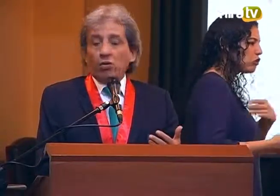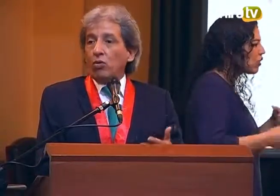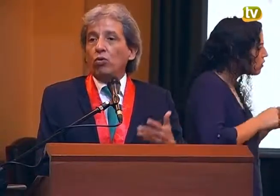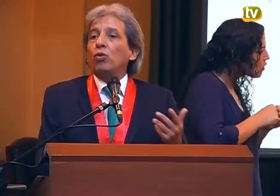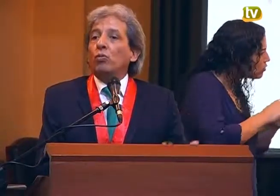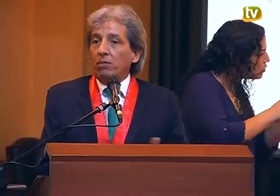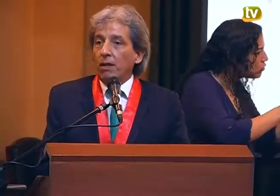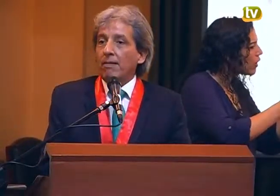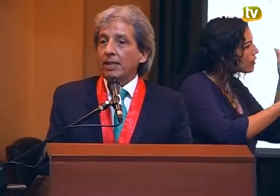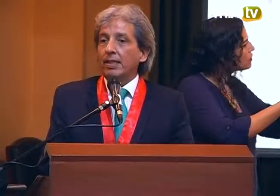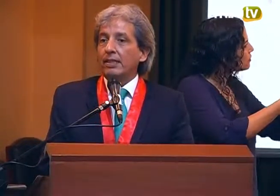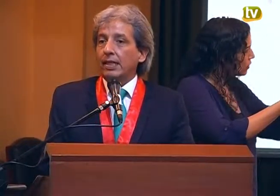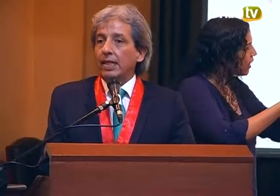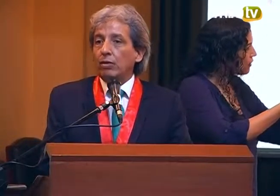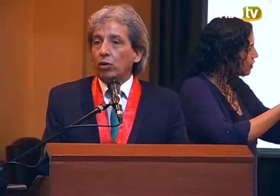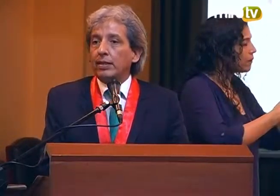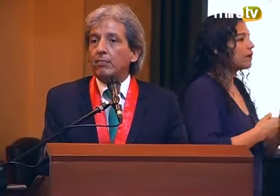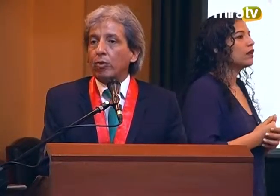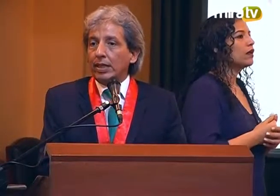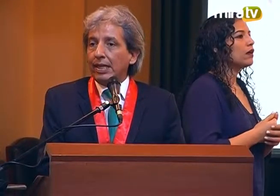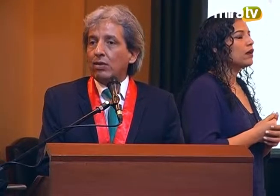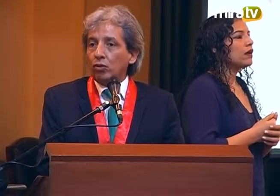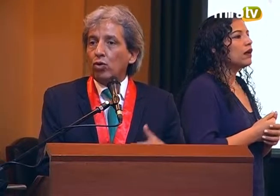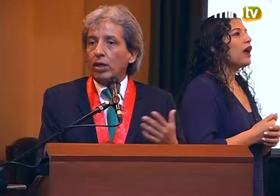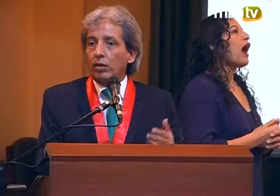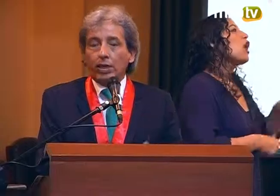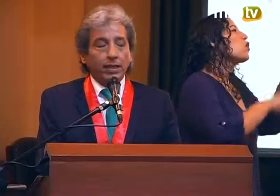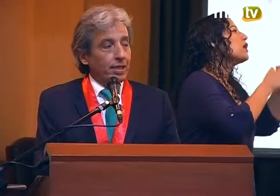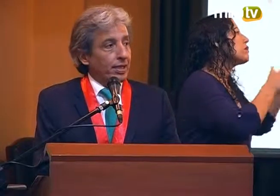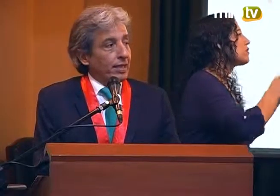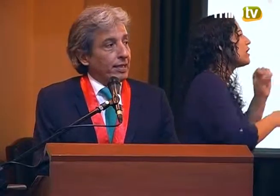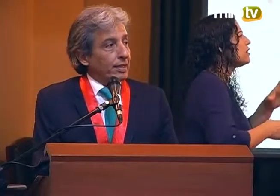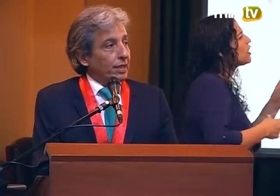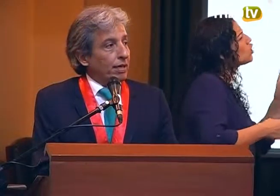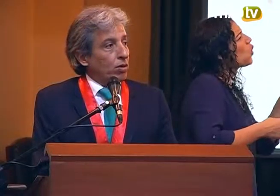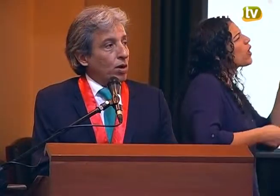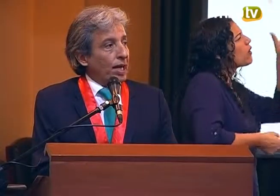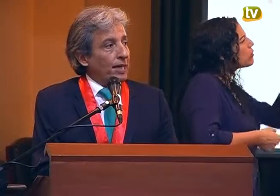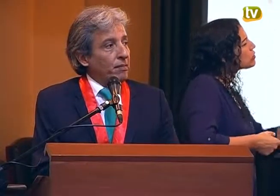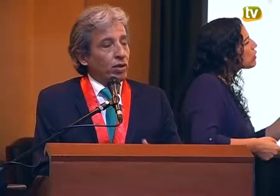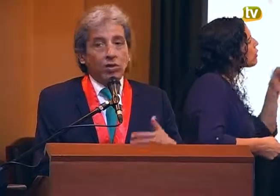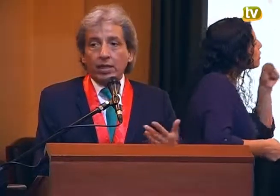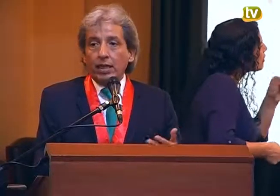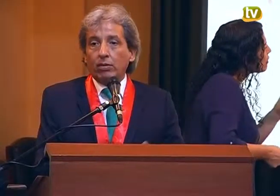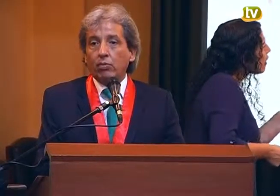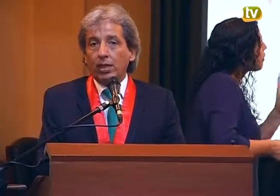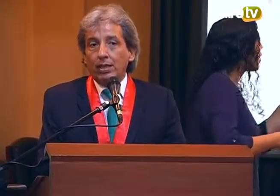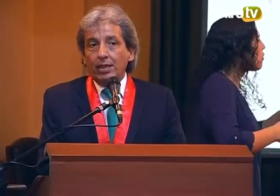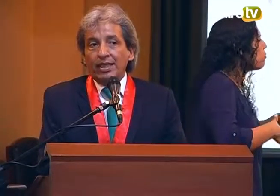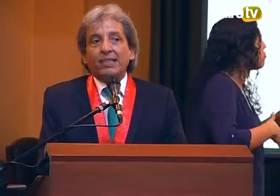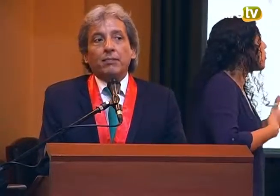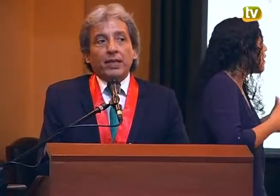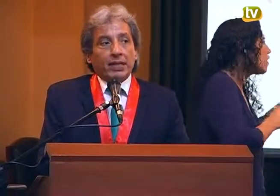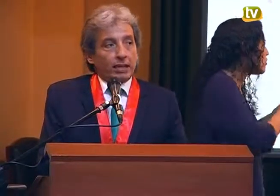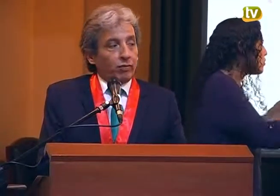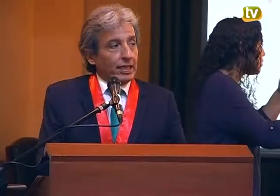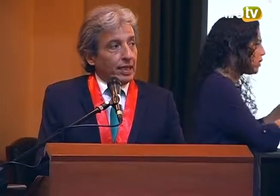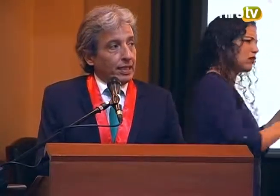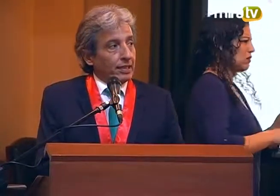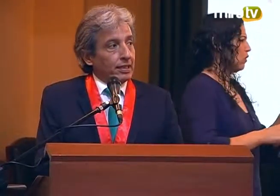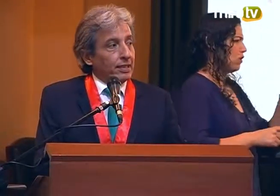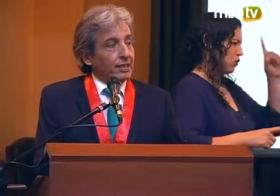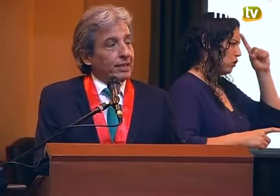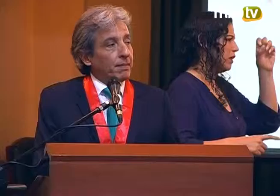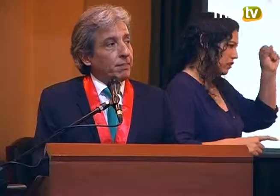aprendiendo, aunque uno a veces dice que ya le toca el tiempo del descanso, yo creo que ese trabajo académico, intelectual, siempre